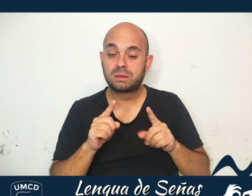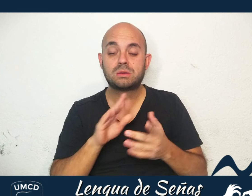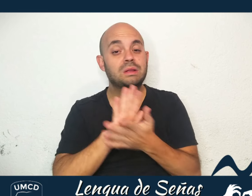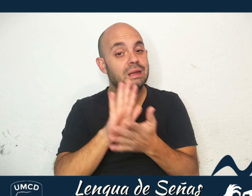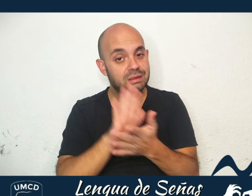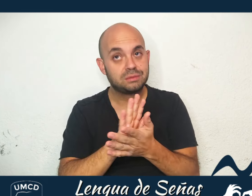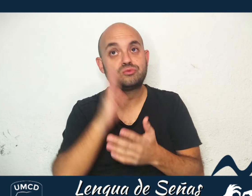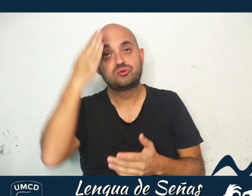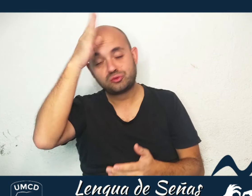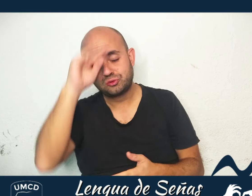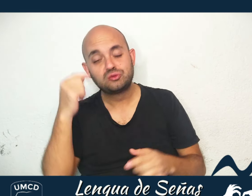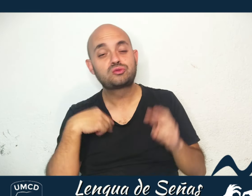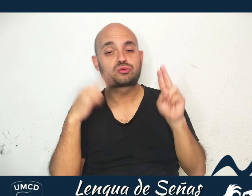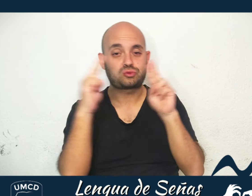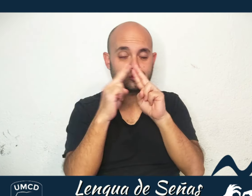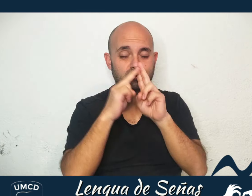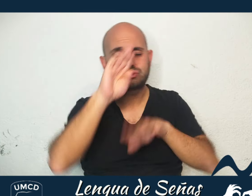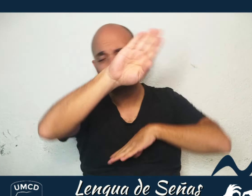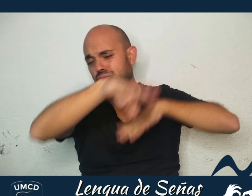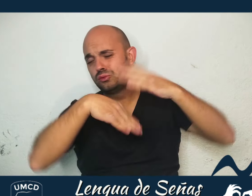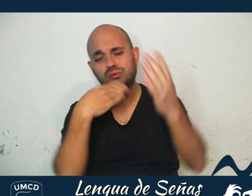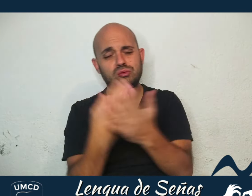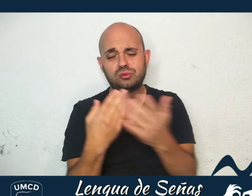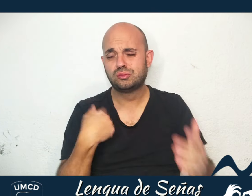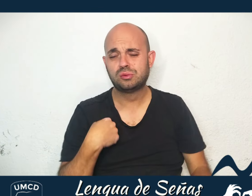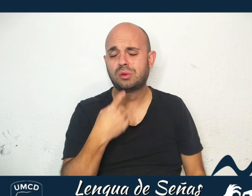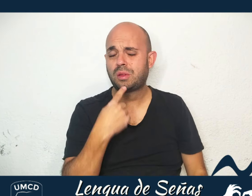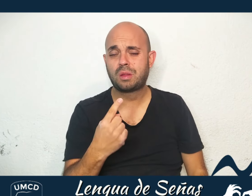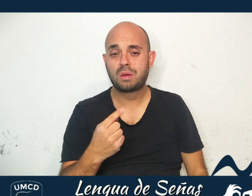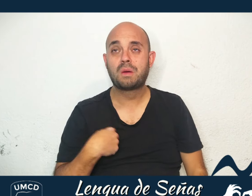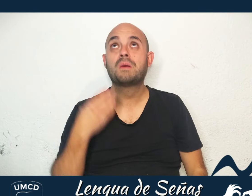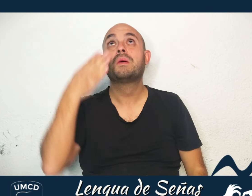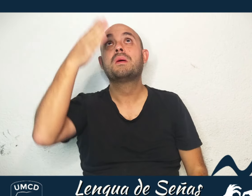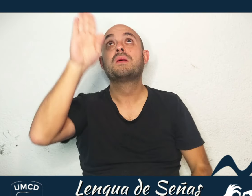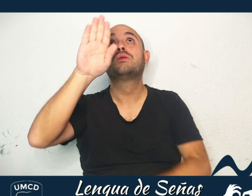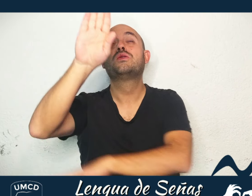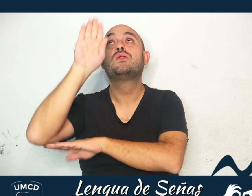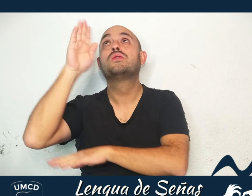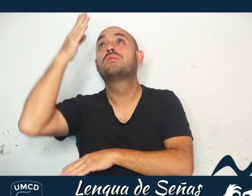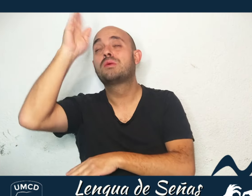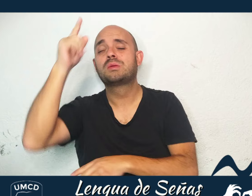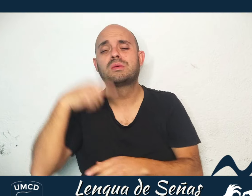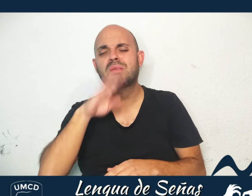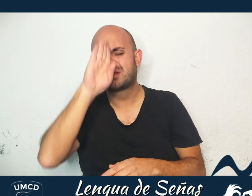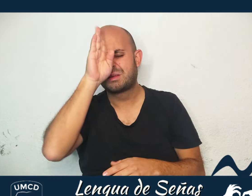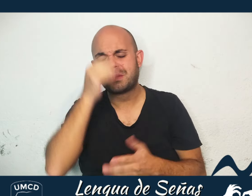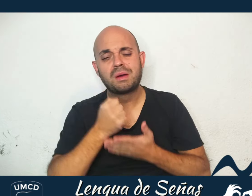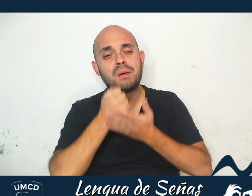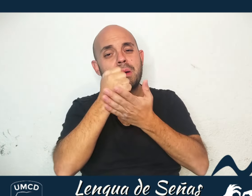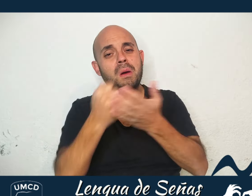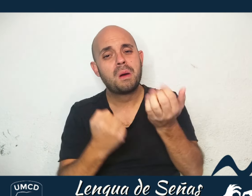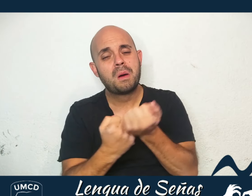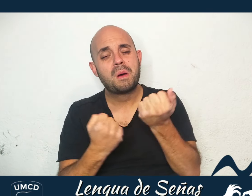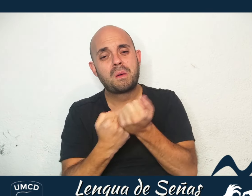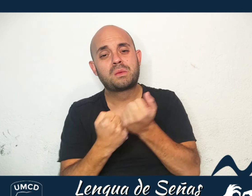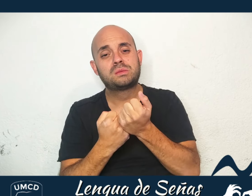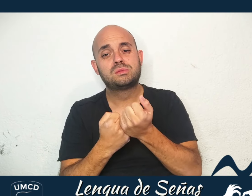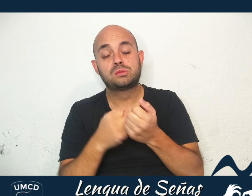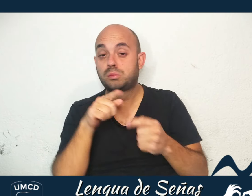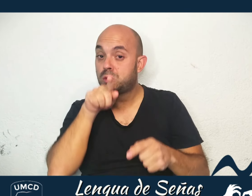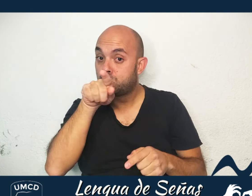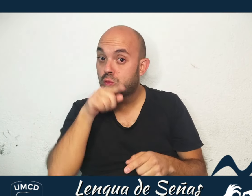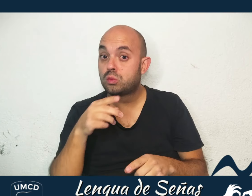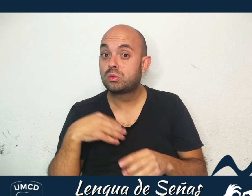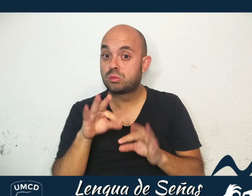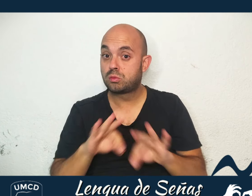nos generan gran expectativa. Y la esperanza basada en las promesas de Dios nos asegura que conoceremos